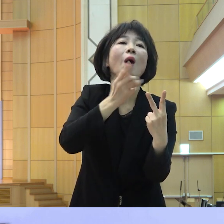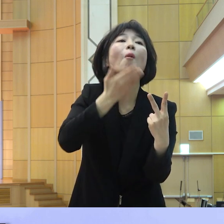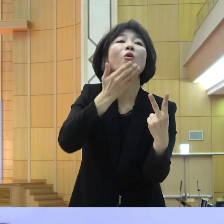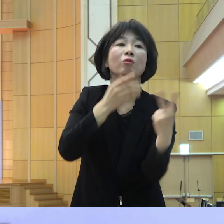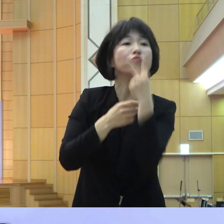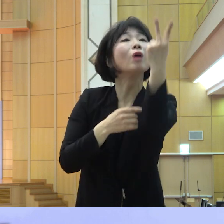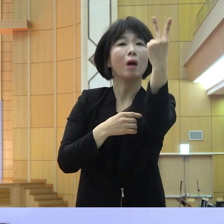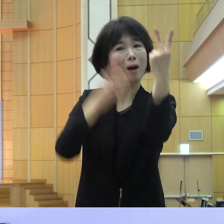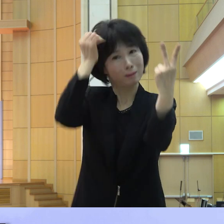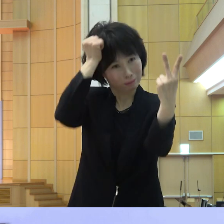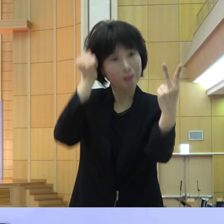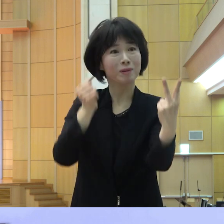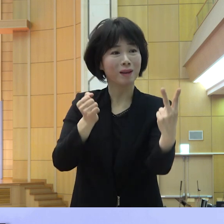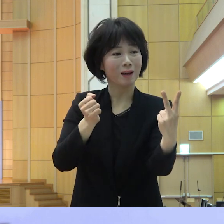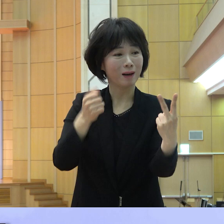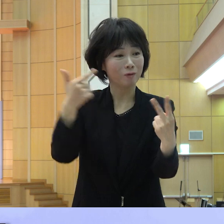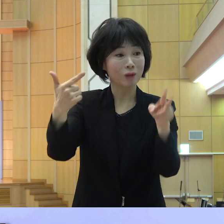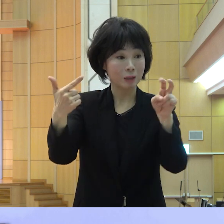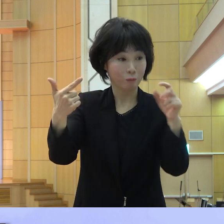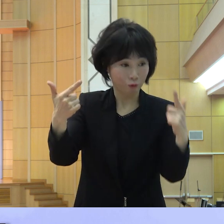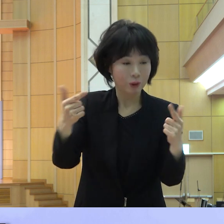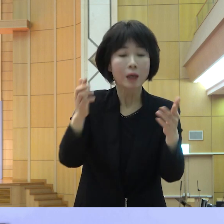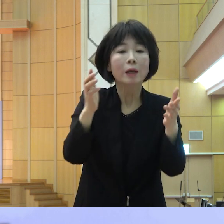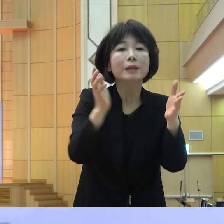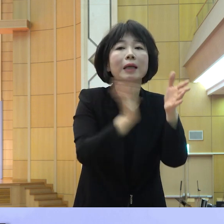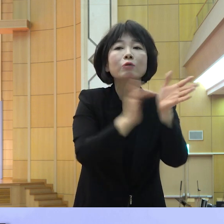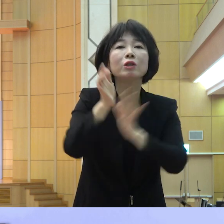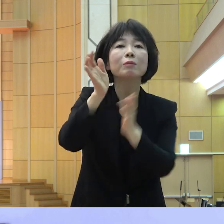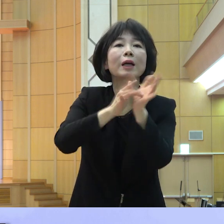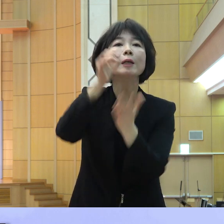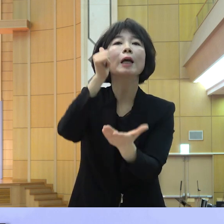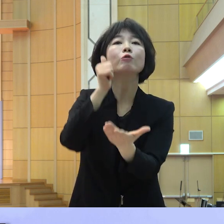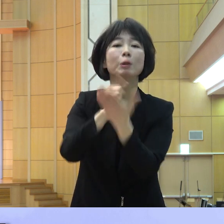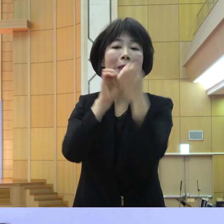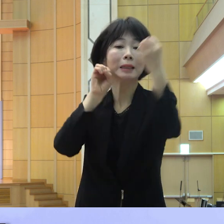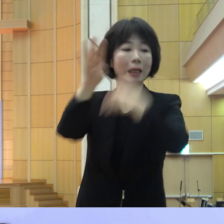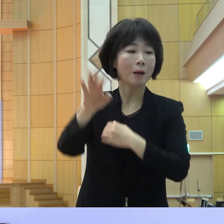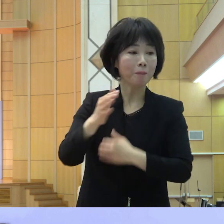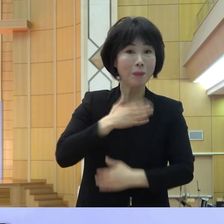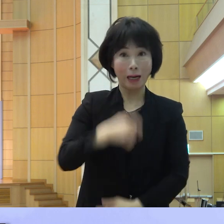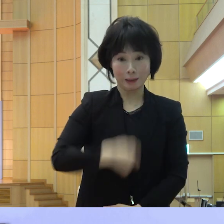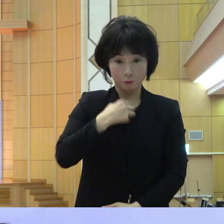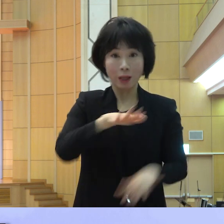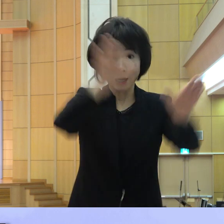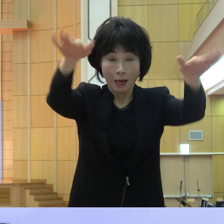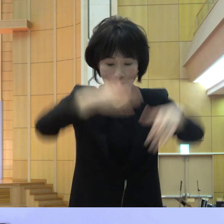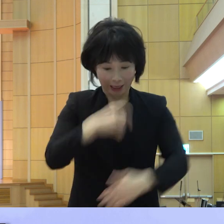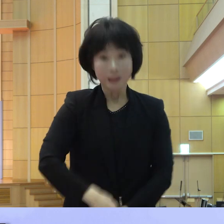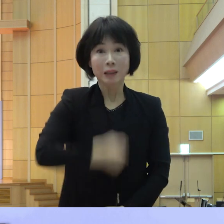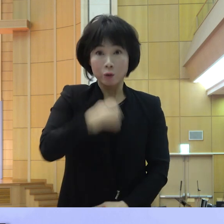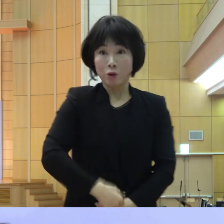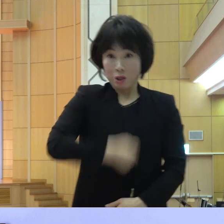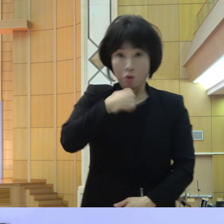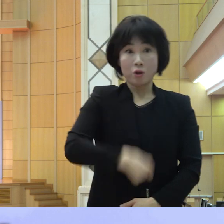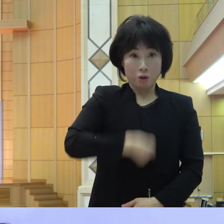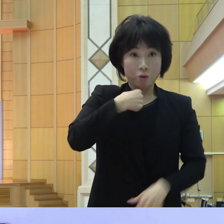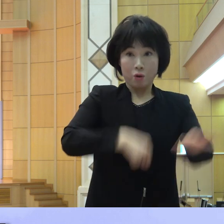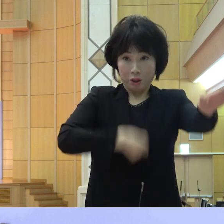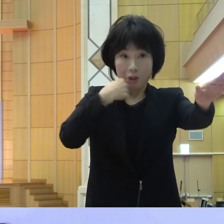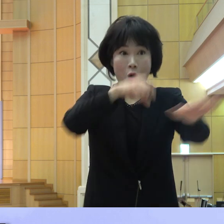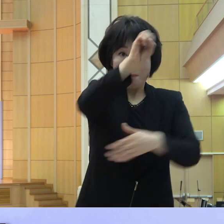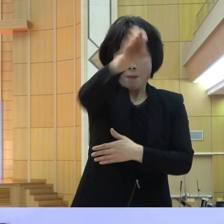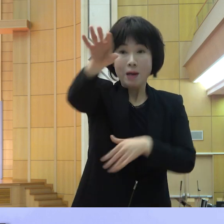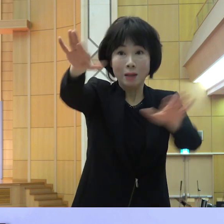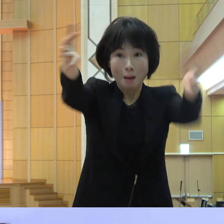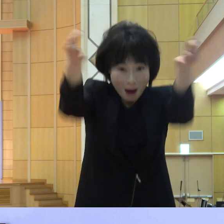보겠습니다. 요한복음 6장 26절에 예수께서 대답하여 가라사대 내가 진실로 진실로 너희에게 이르노니 내가